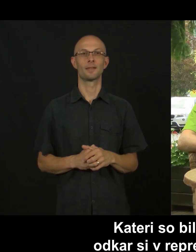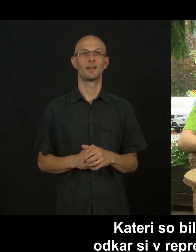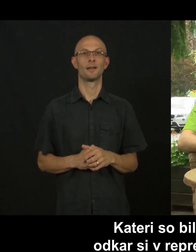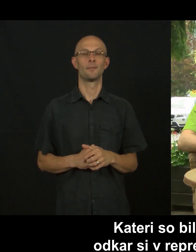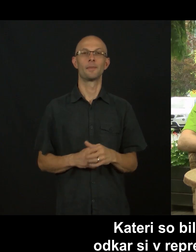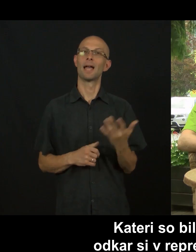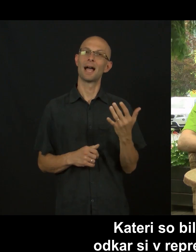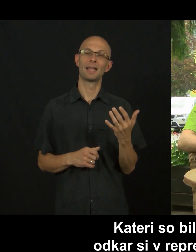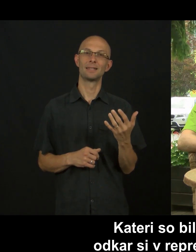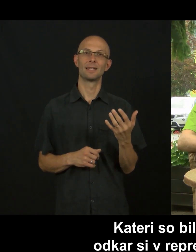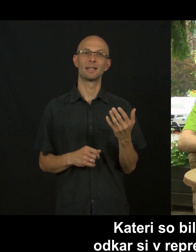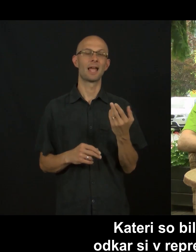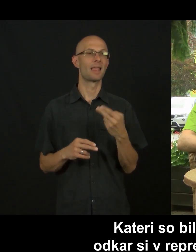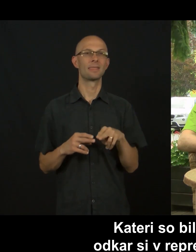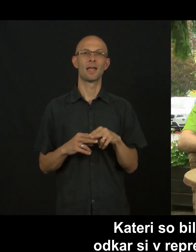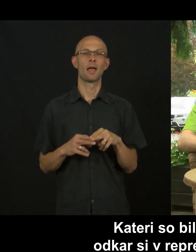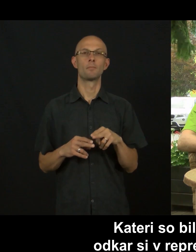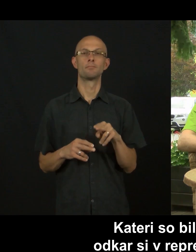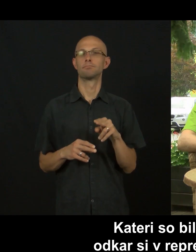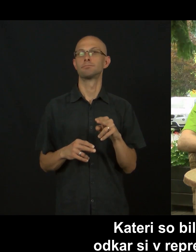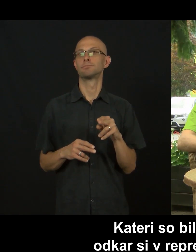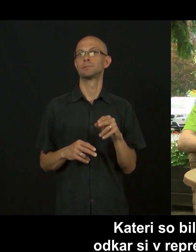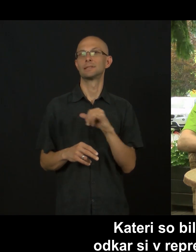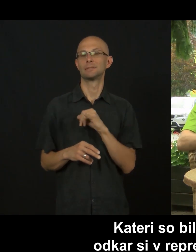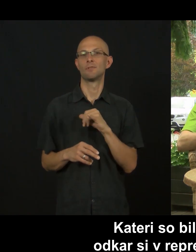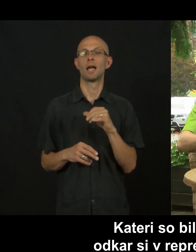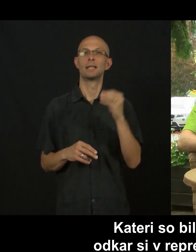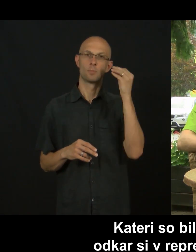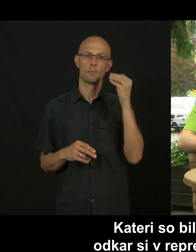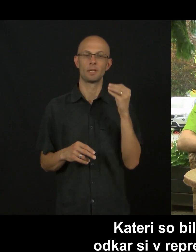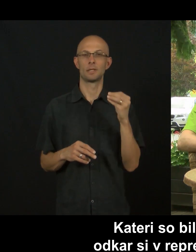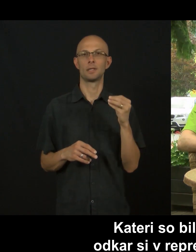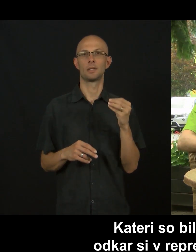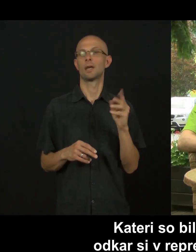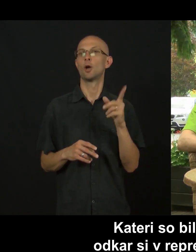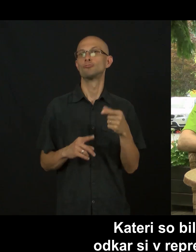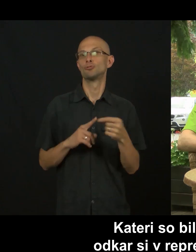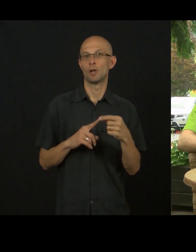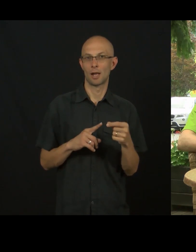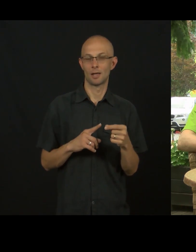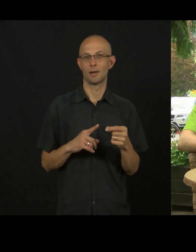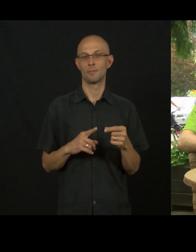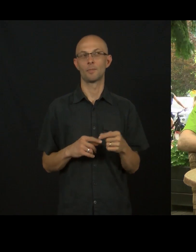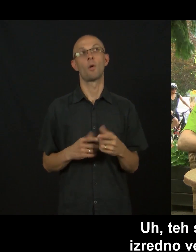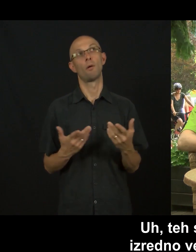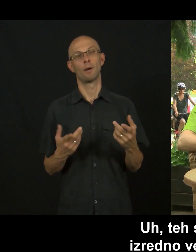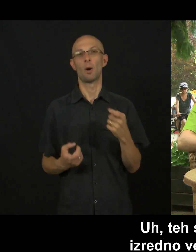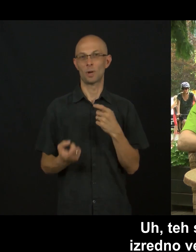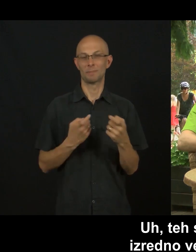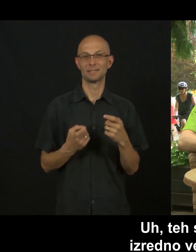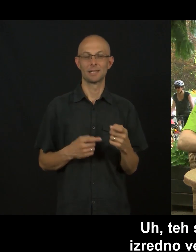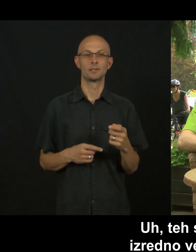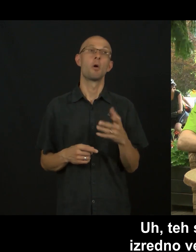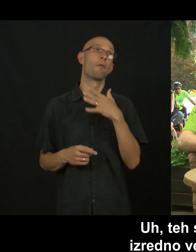Kateri ti bili najbolj lepi pomeni, odkar ti v Partizanu, Slani, anekdoto?